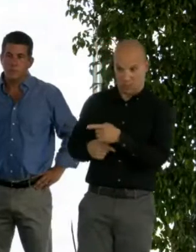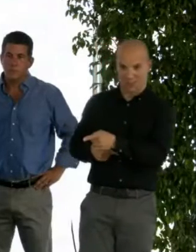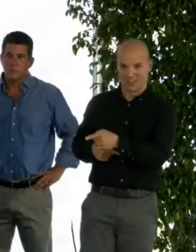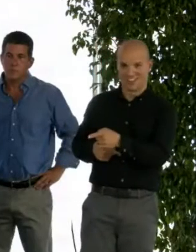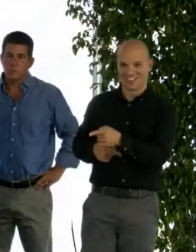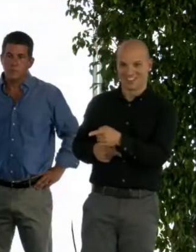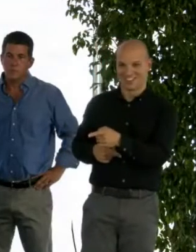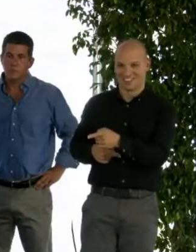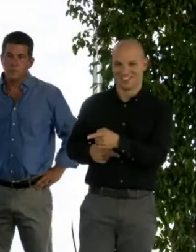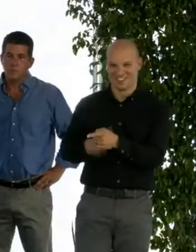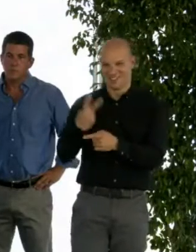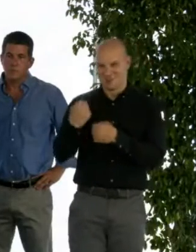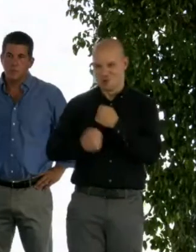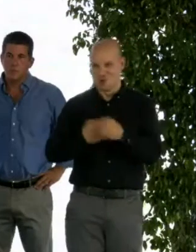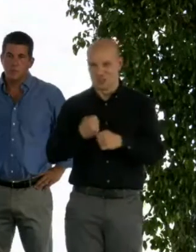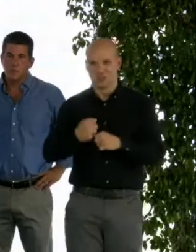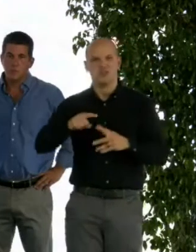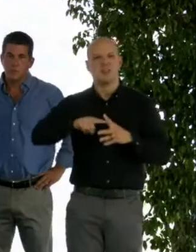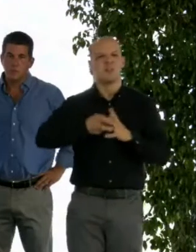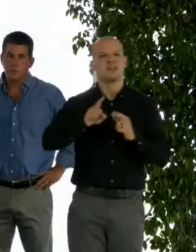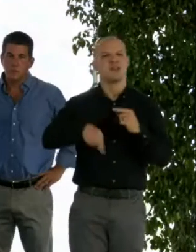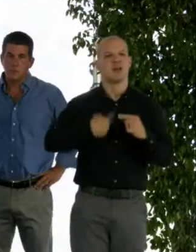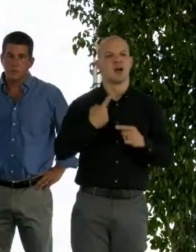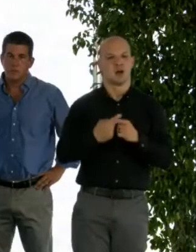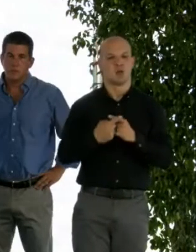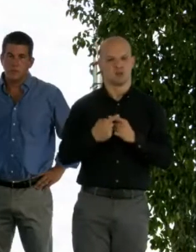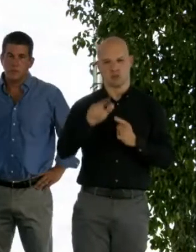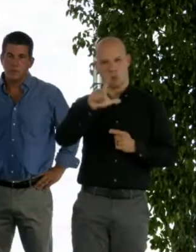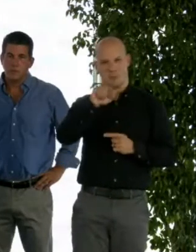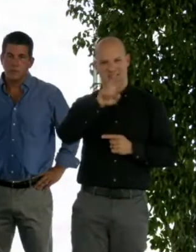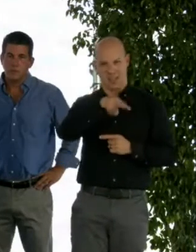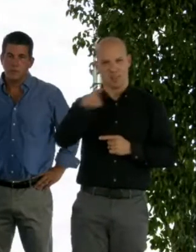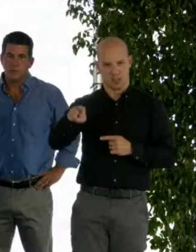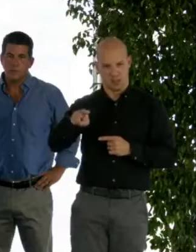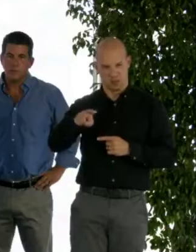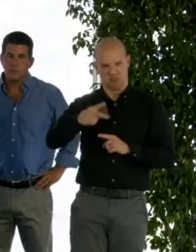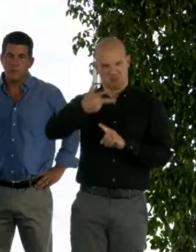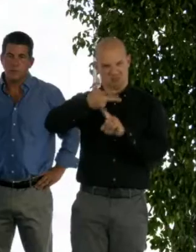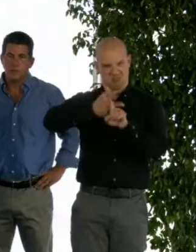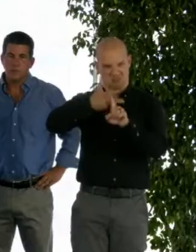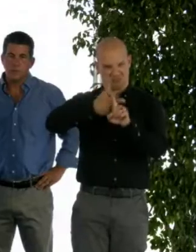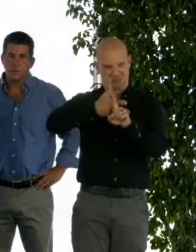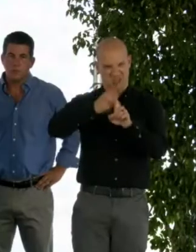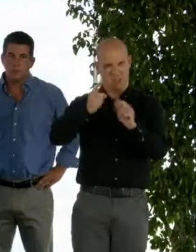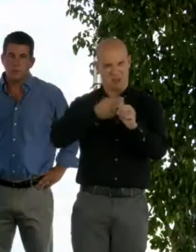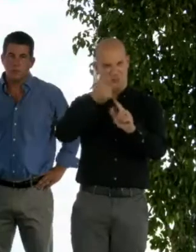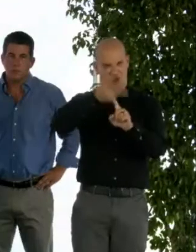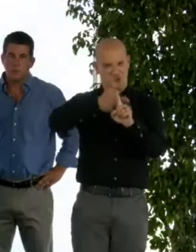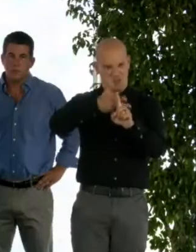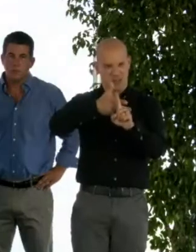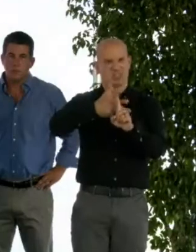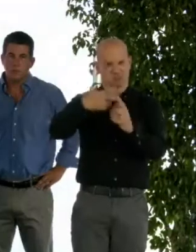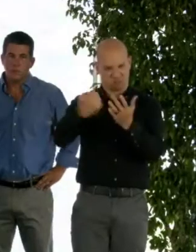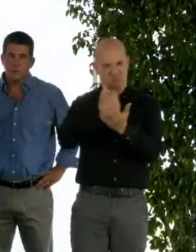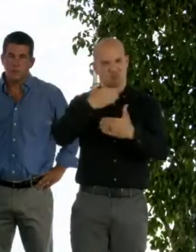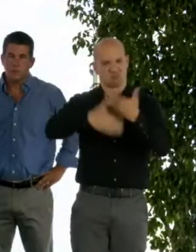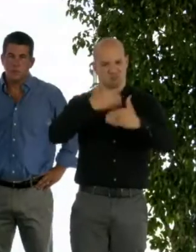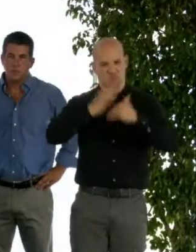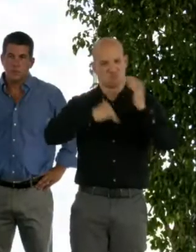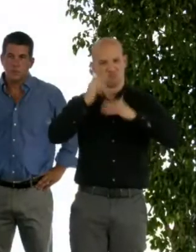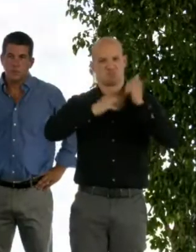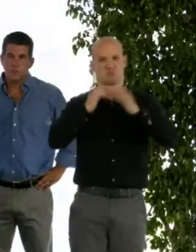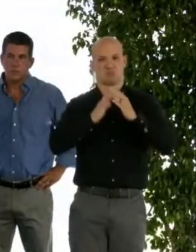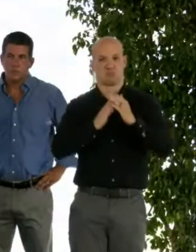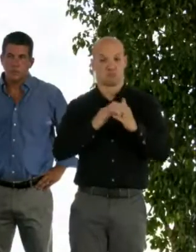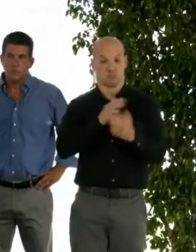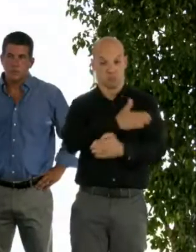particular, comienza la construcción en el primer trimestre de este próximo año, 2022, ya mismo, y se estima que debe estar completada